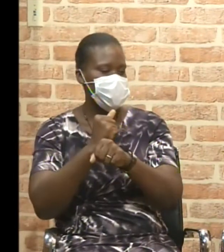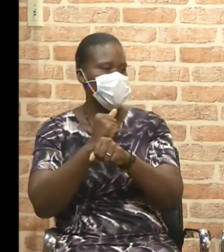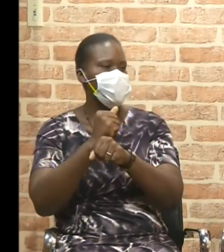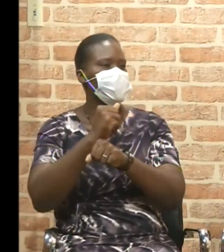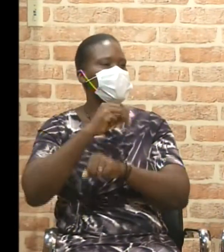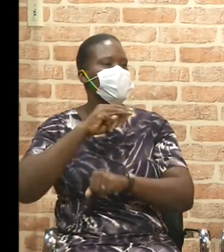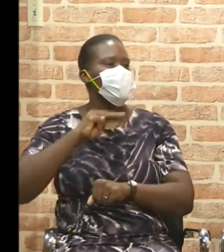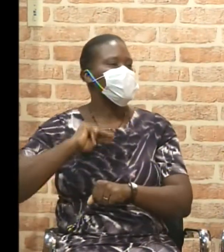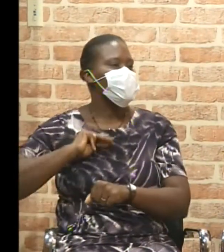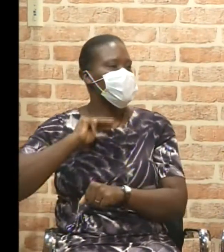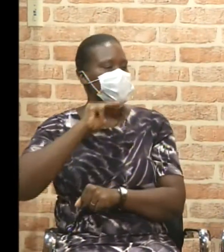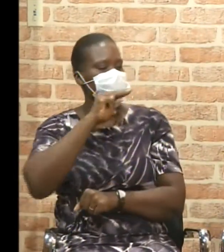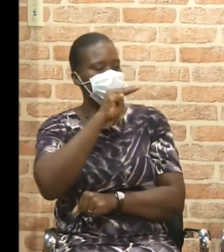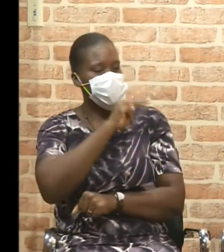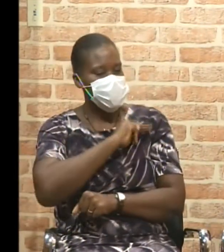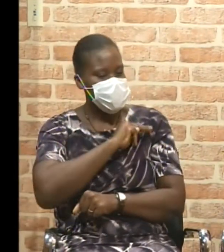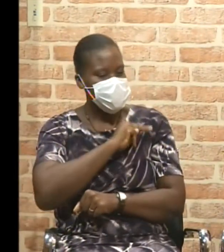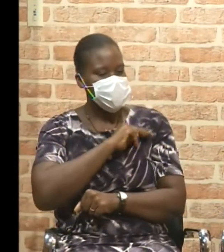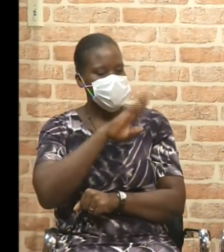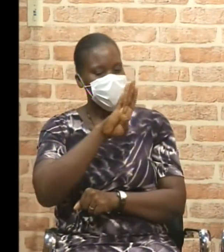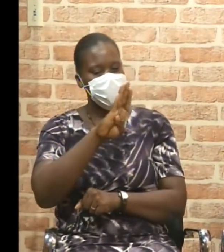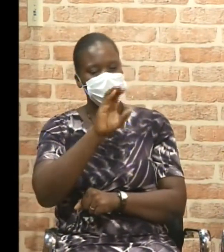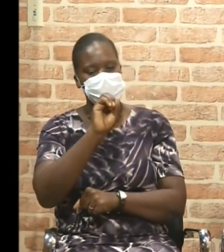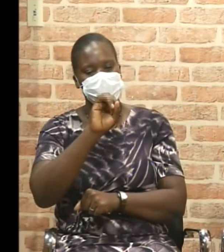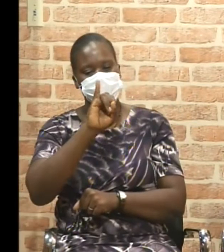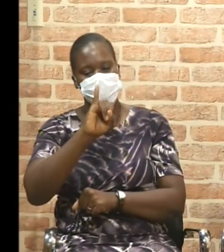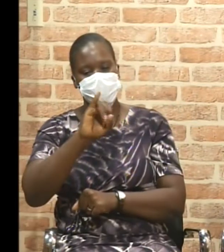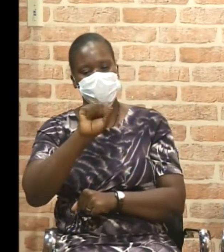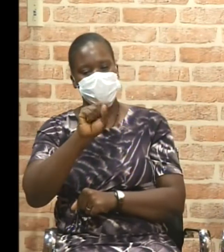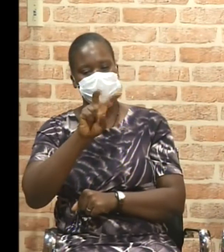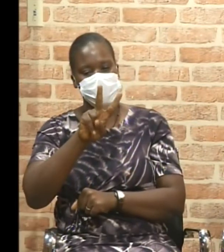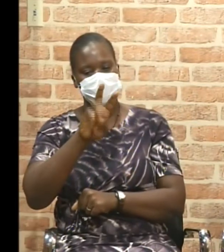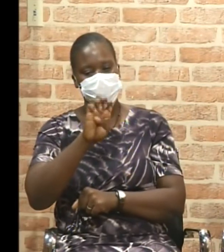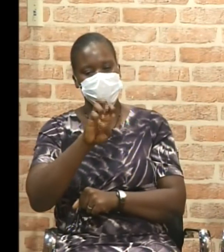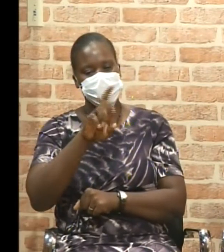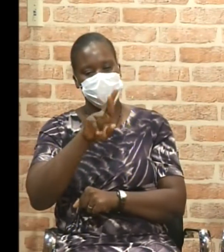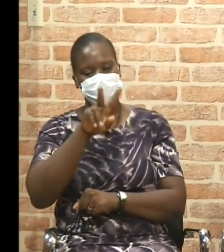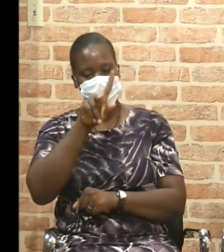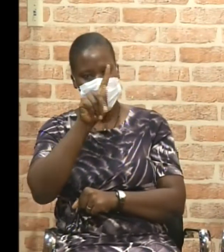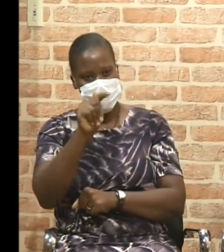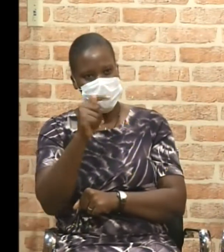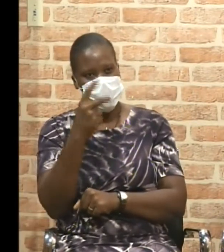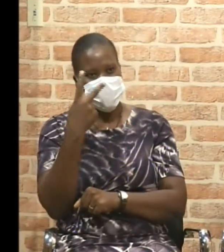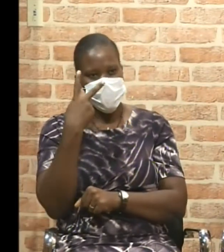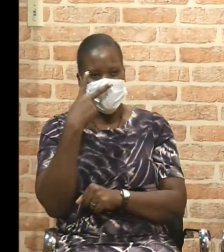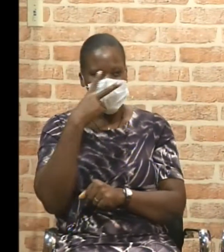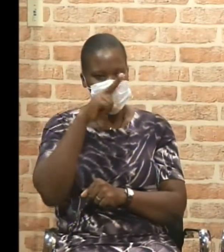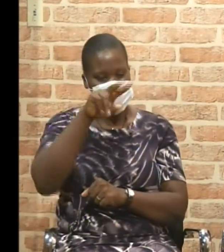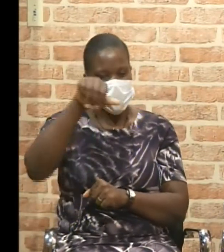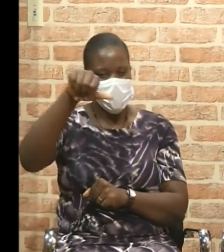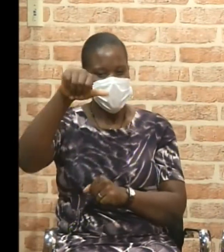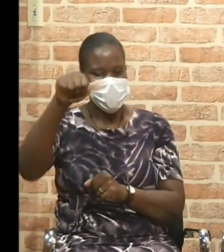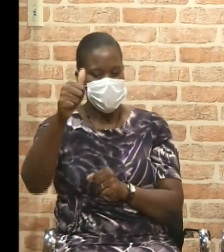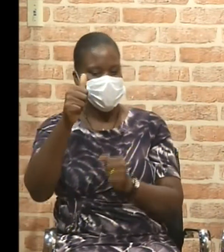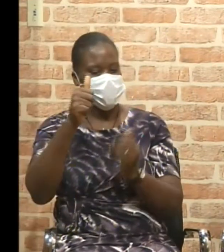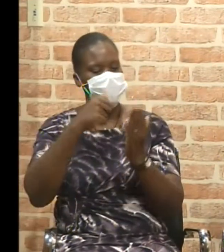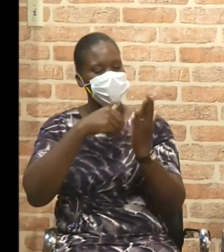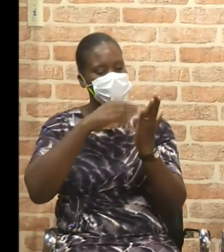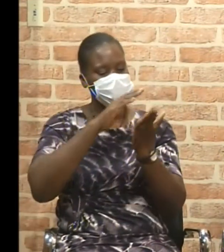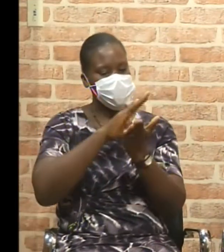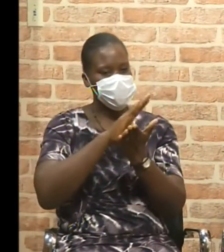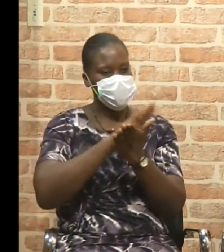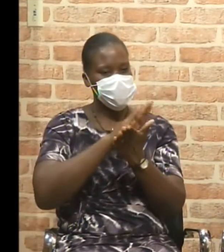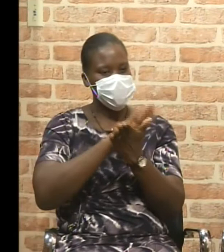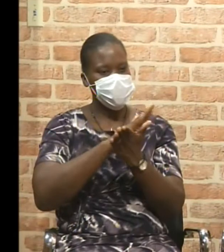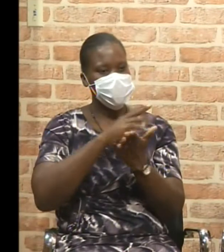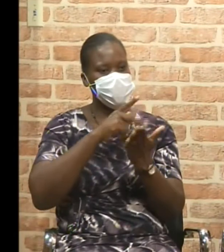Boisvert, et justement, a fait tout ça qui est nécessaire pour le budget BCF là, à la hausse. Et pas même dans le niveau